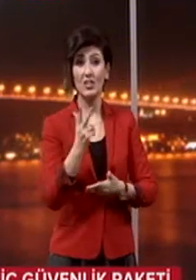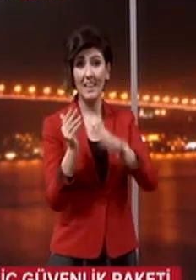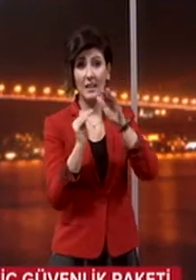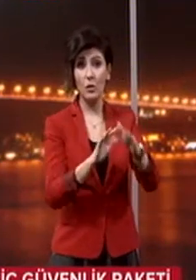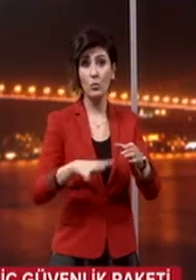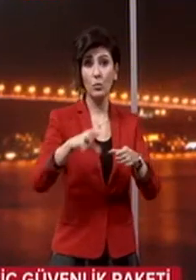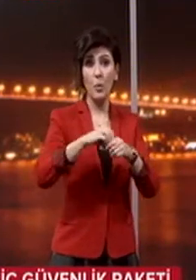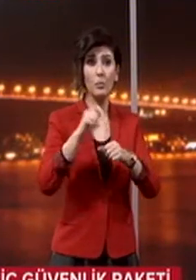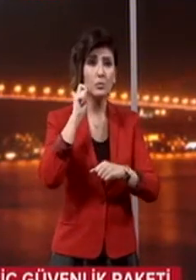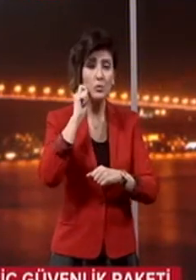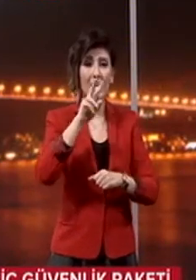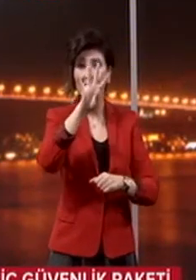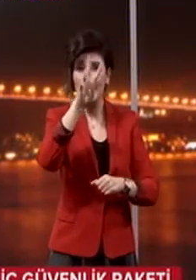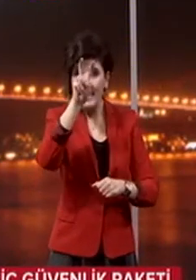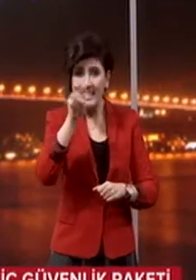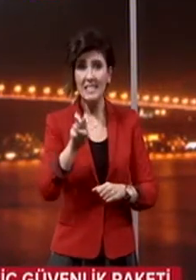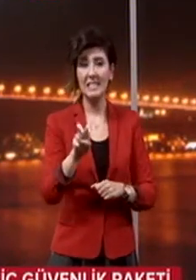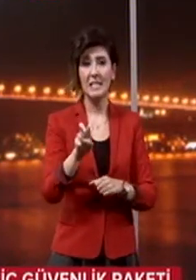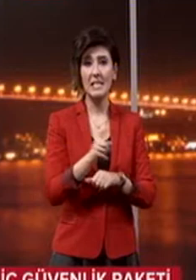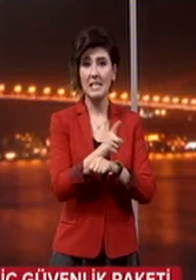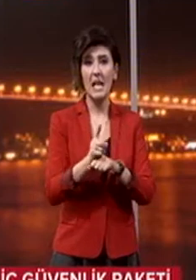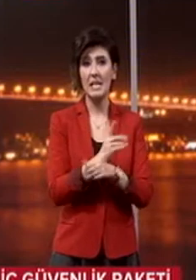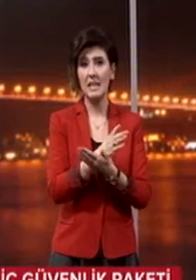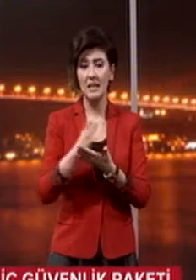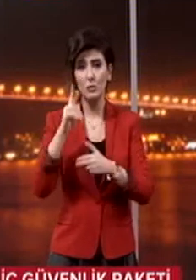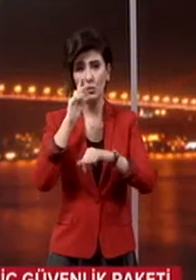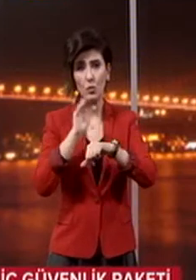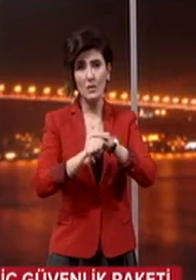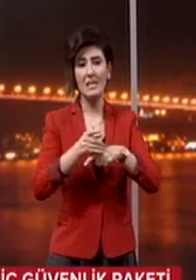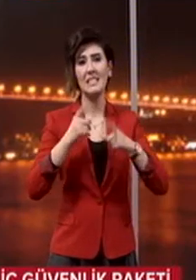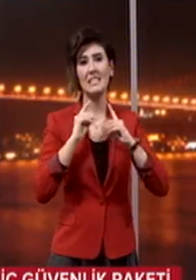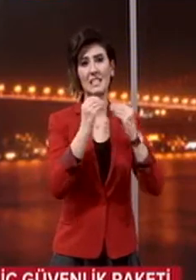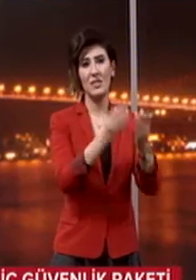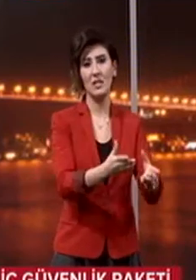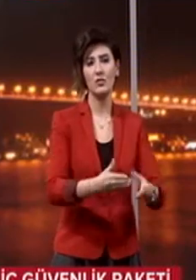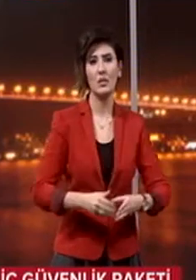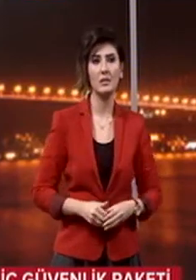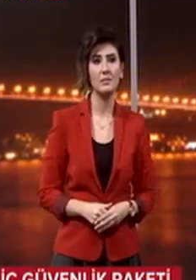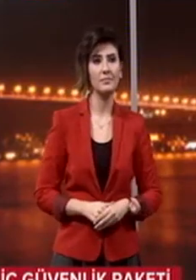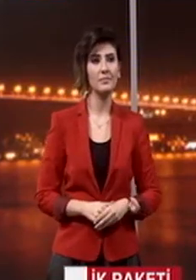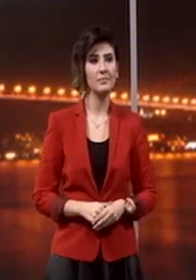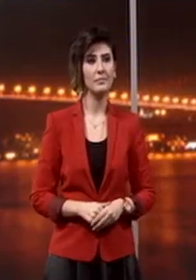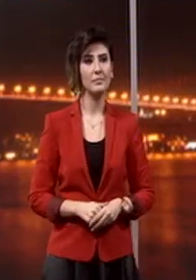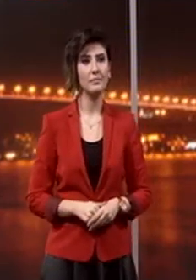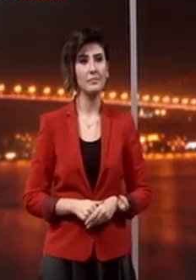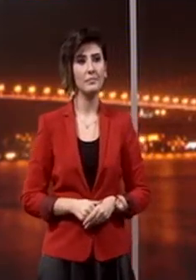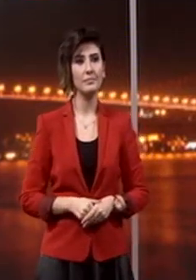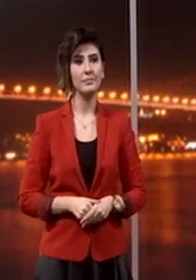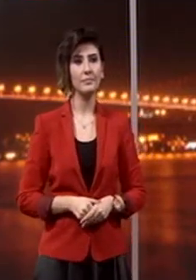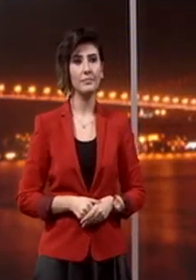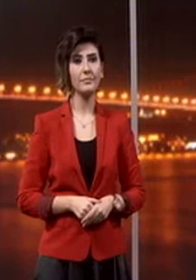şiddete dayalı toplu suçlardaysa 48 saate kadar gözaltı etkisi verilecek.